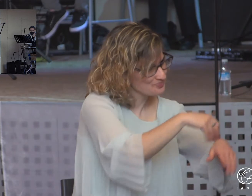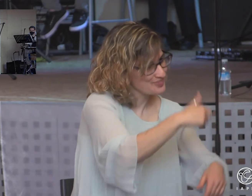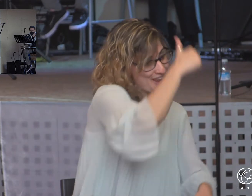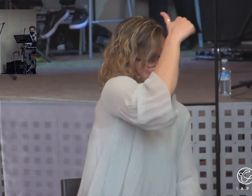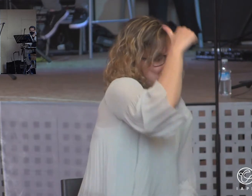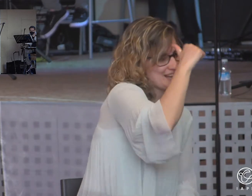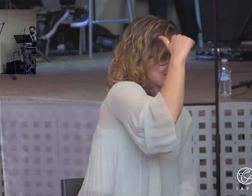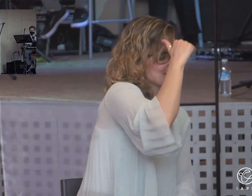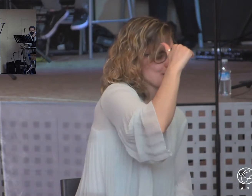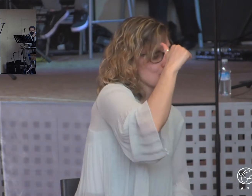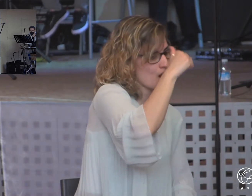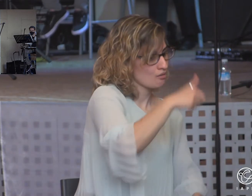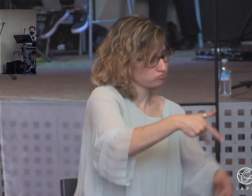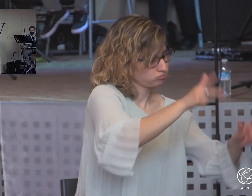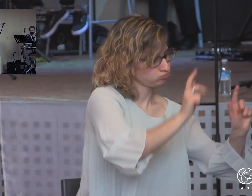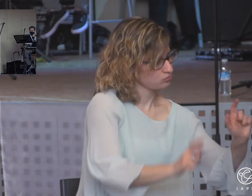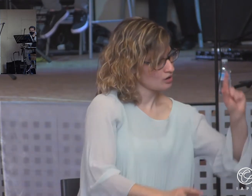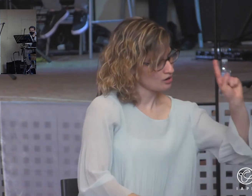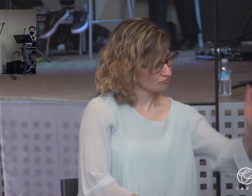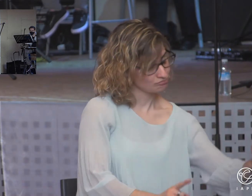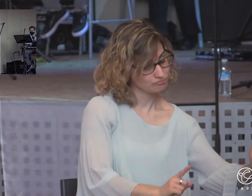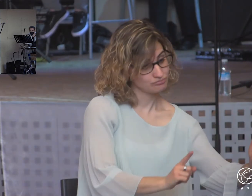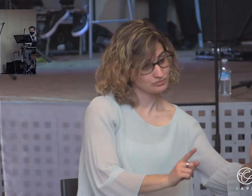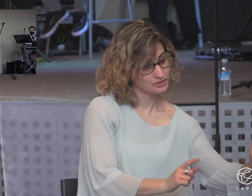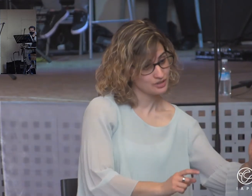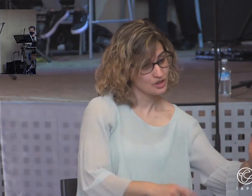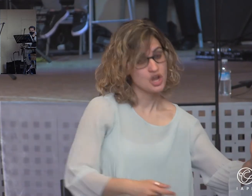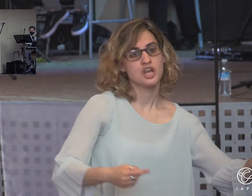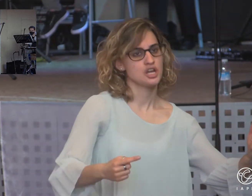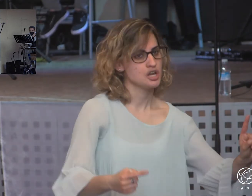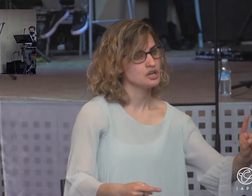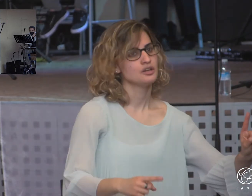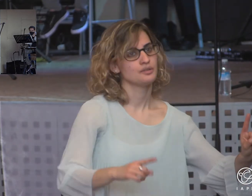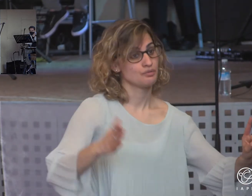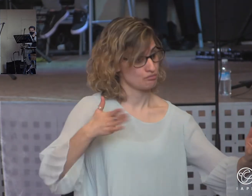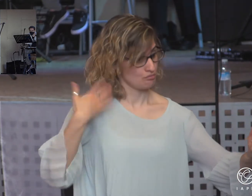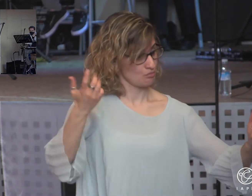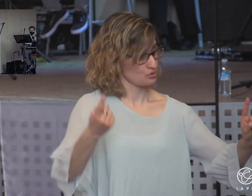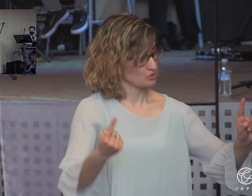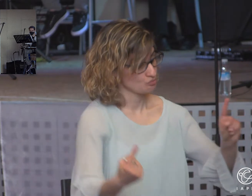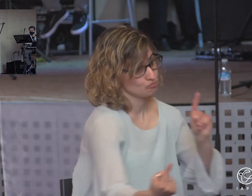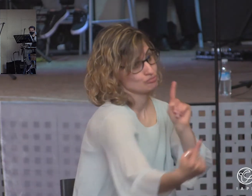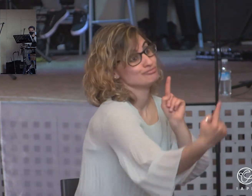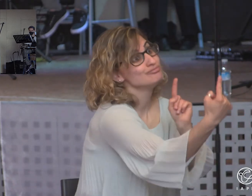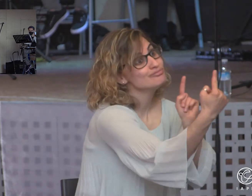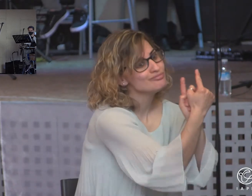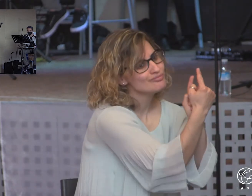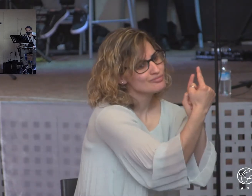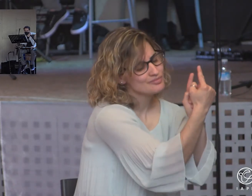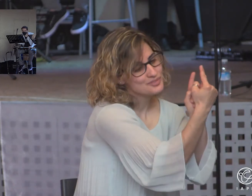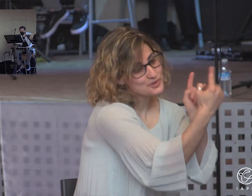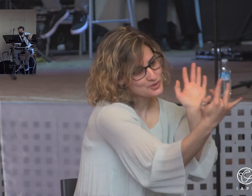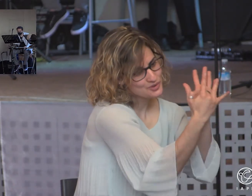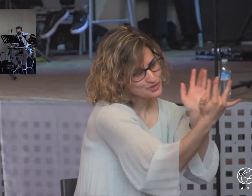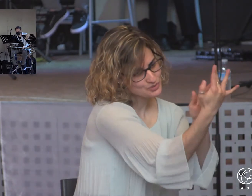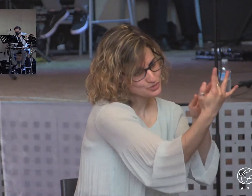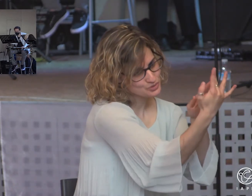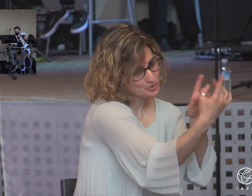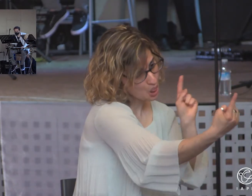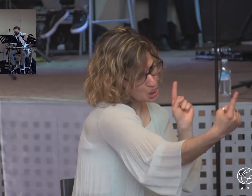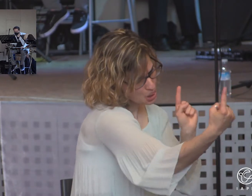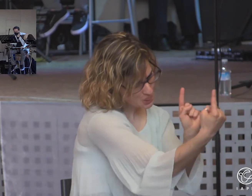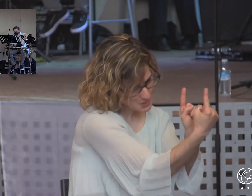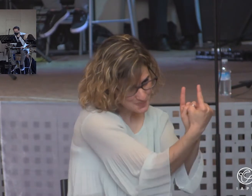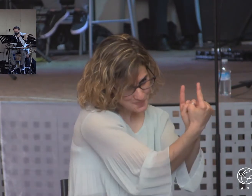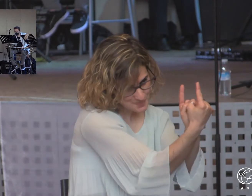de ángeles, se encuentra con el Mesías, se encuentra de frente